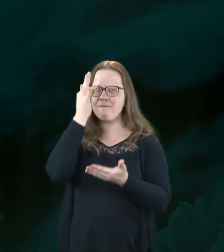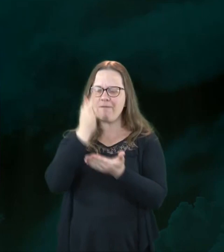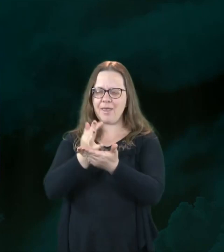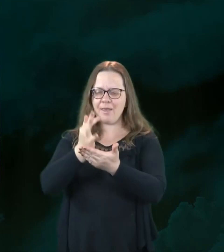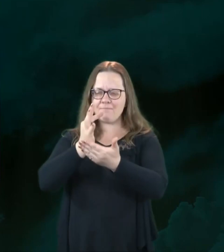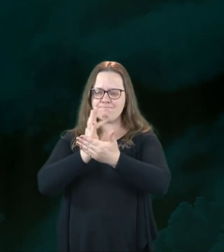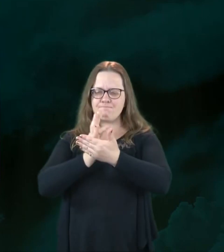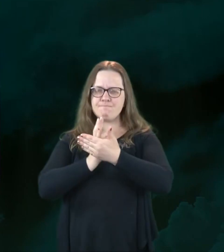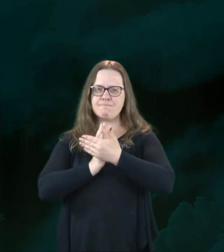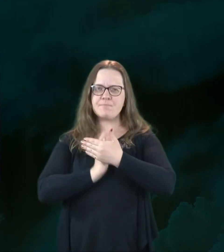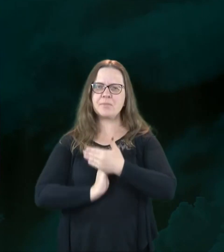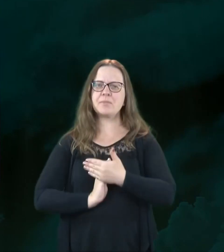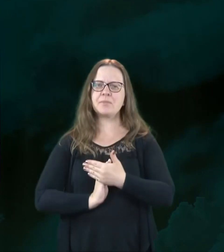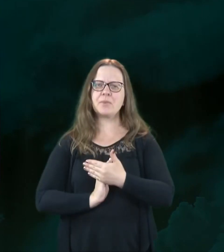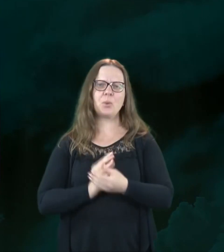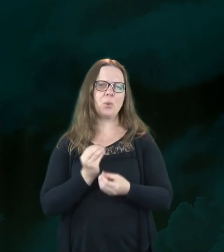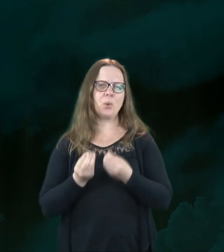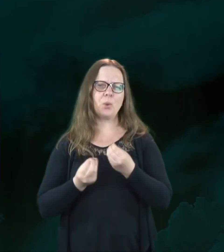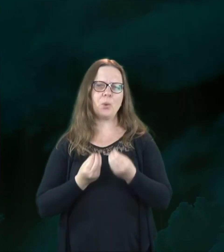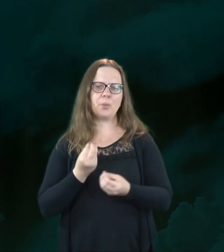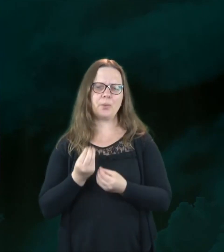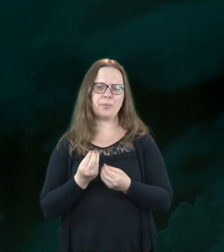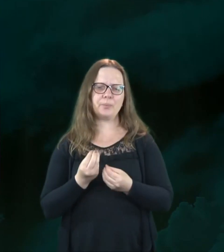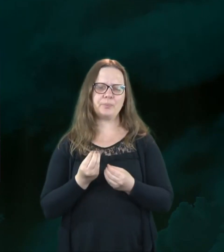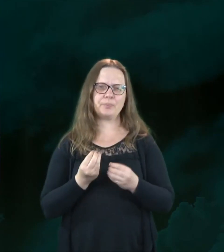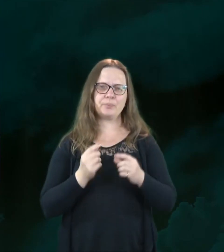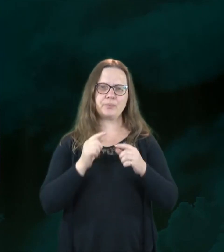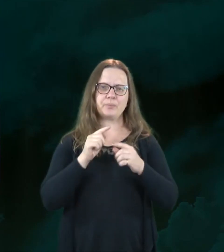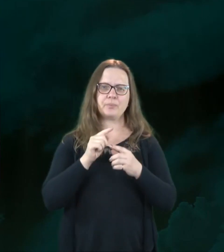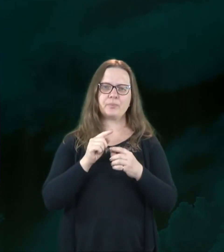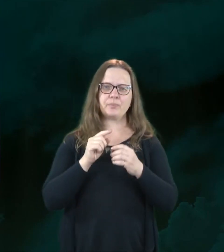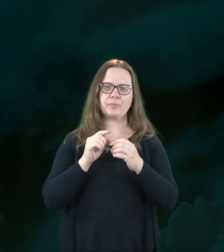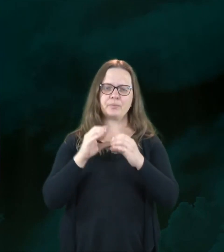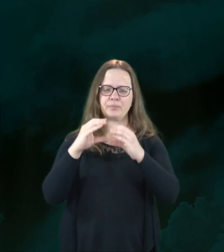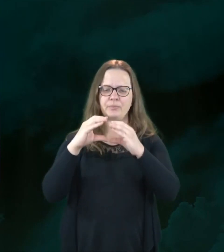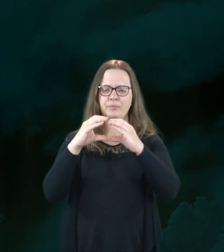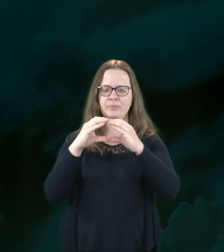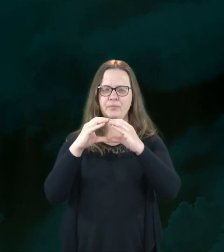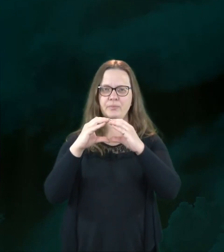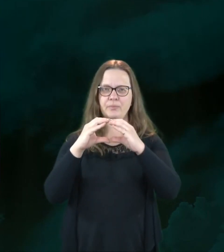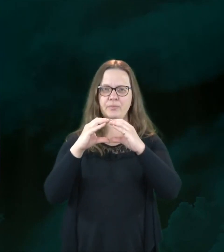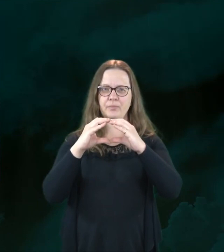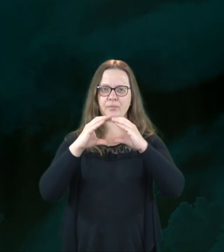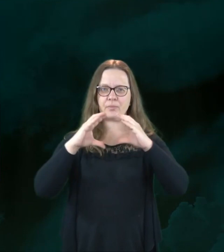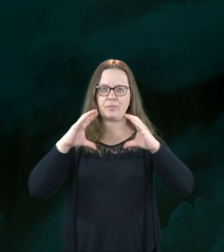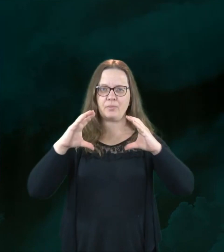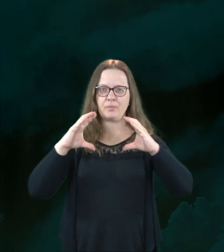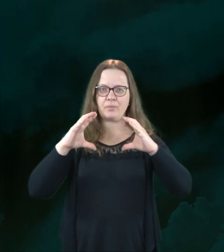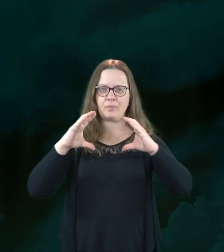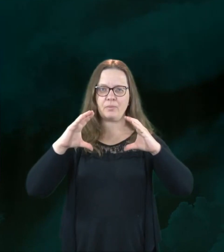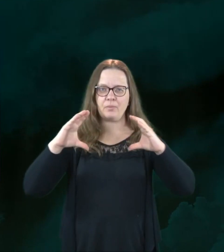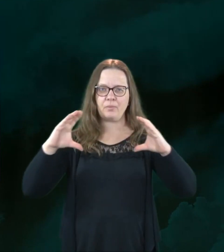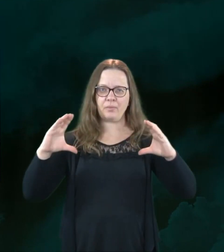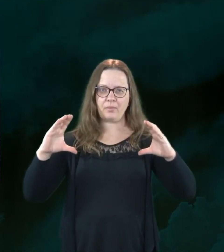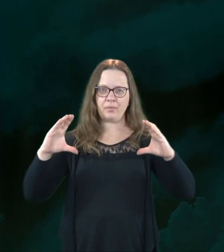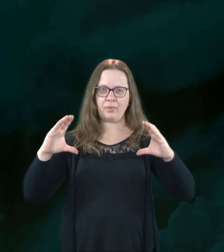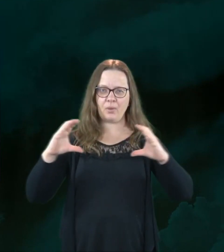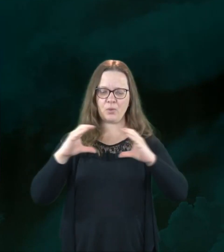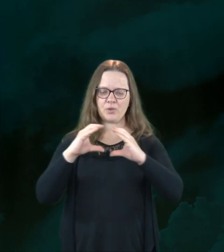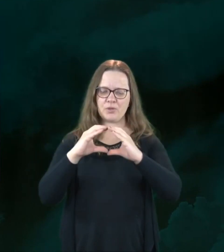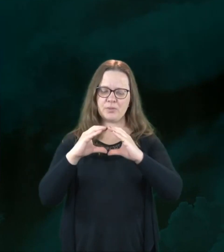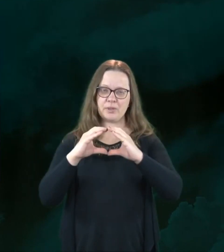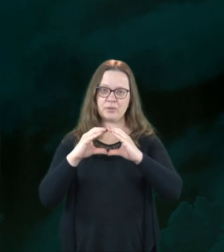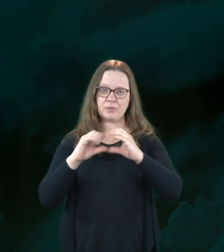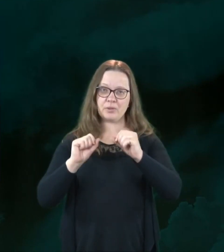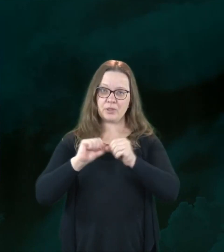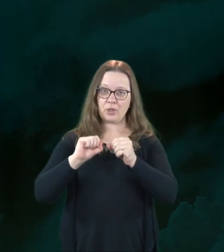homem tripartido. Aqui está o Espírito, foi criado pelo sopro de Deus. Aqui está